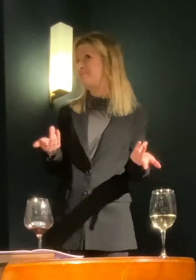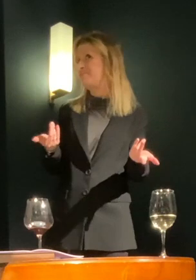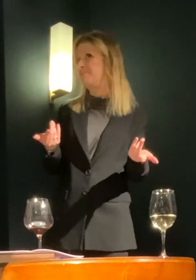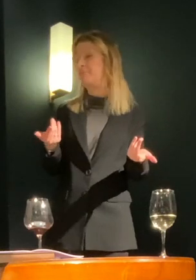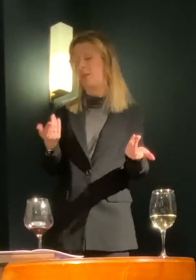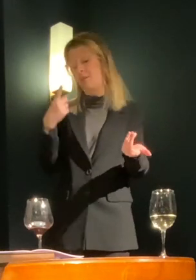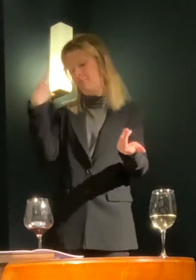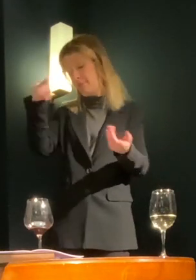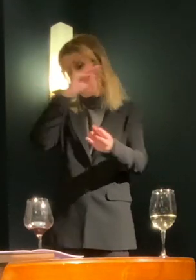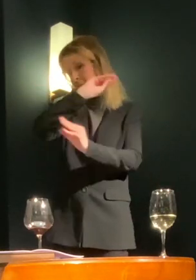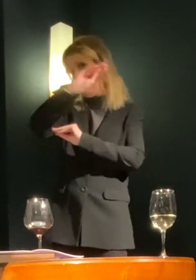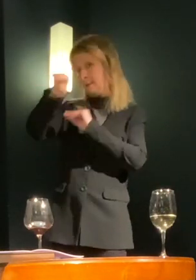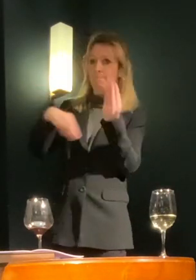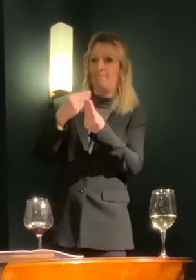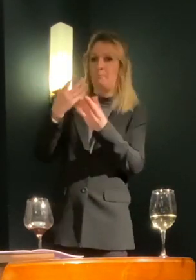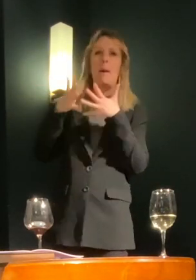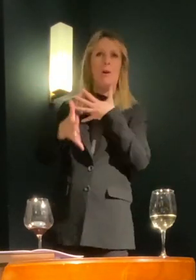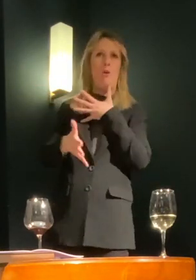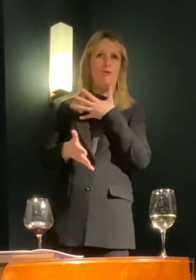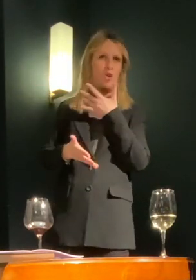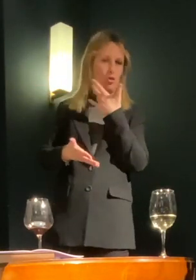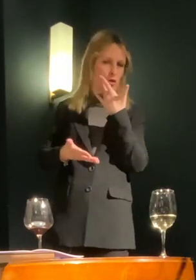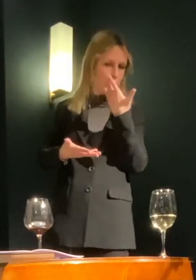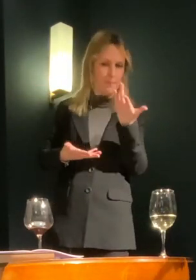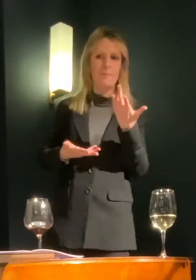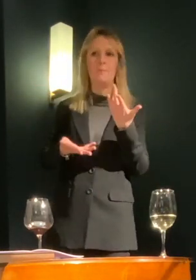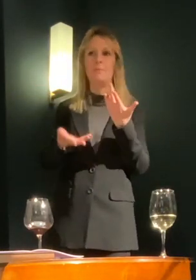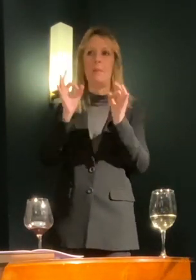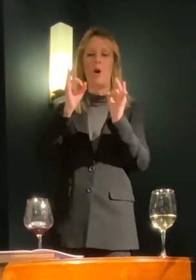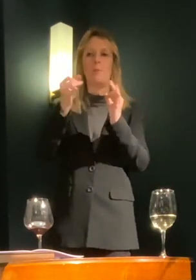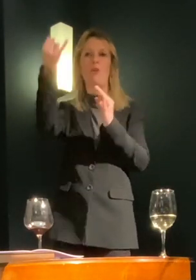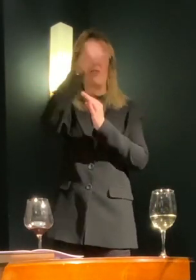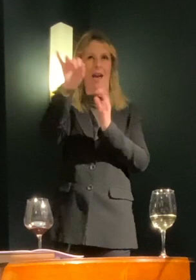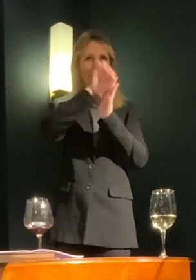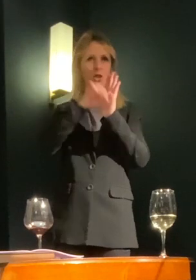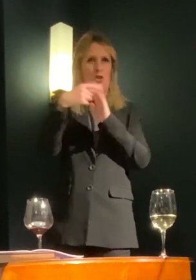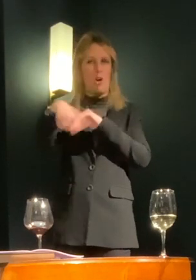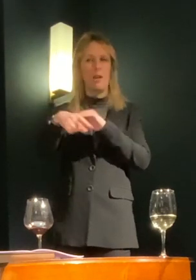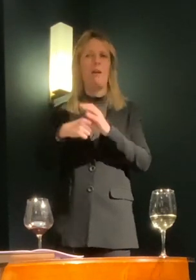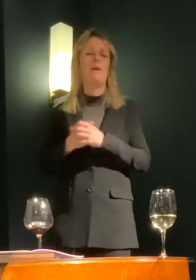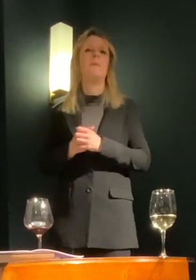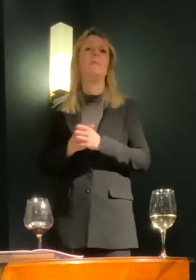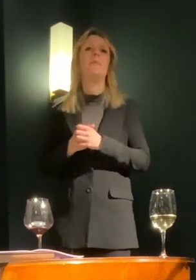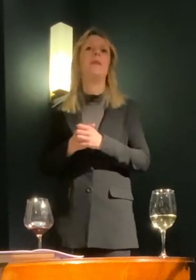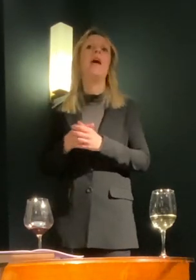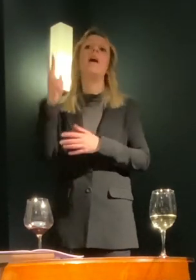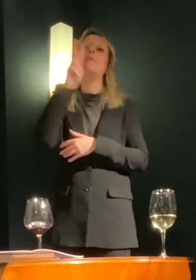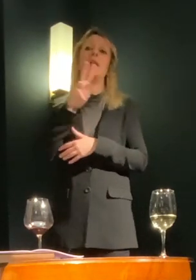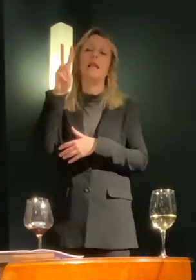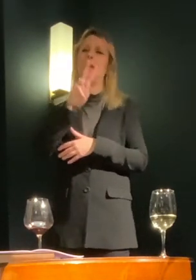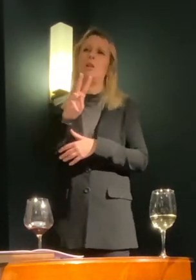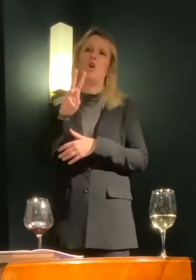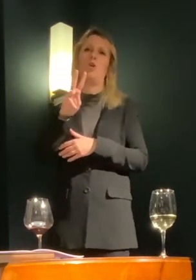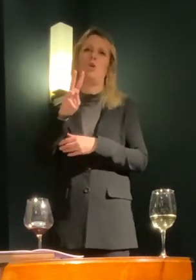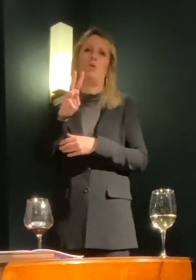un risvolto abbastanza profondo poi nel finale della storia. E Valerio cade,